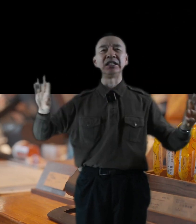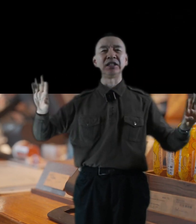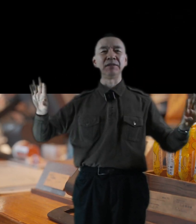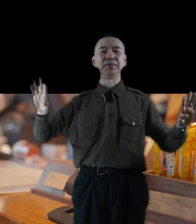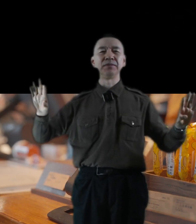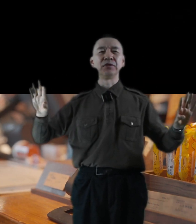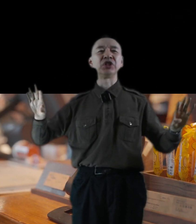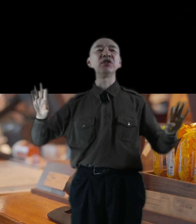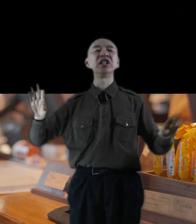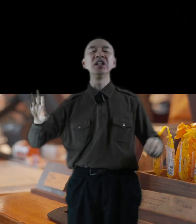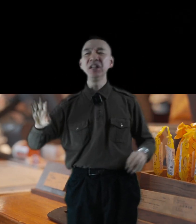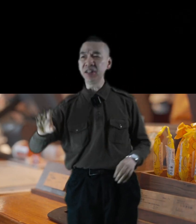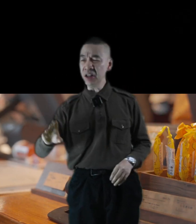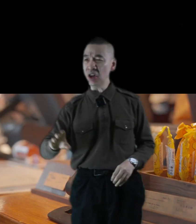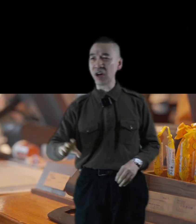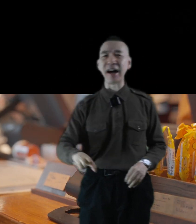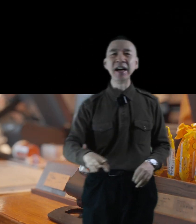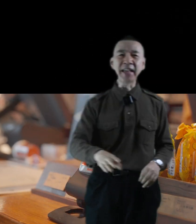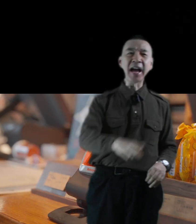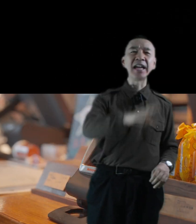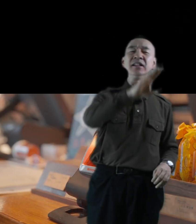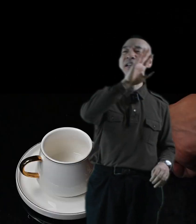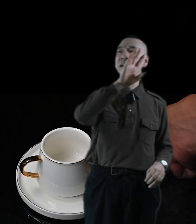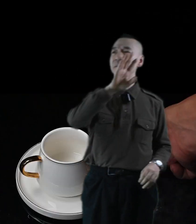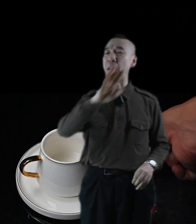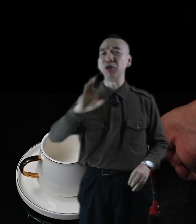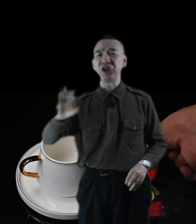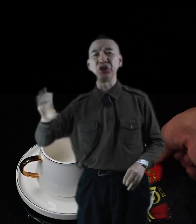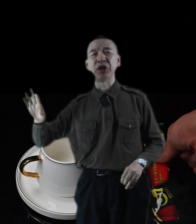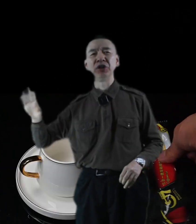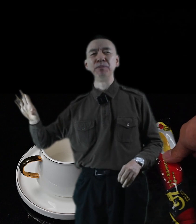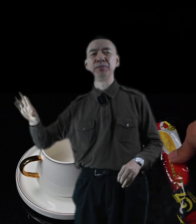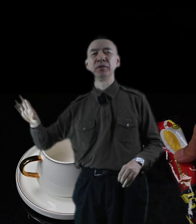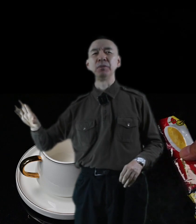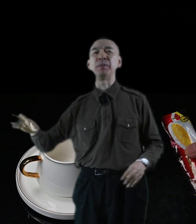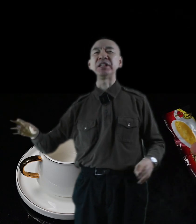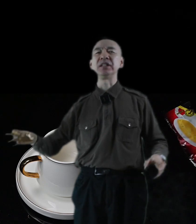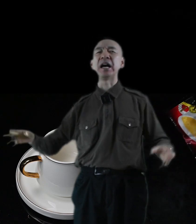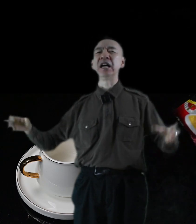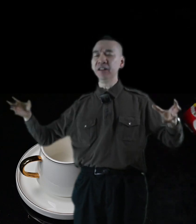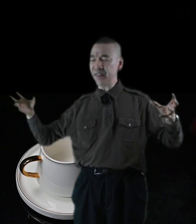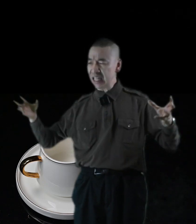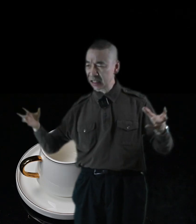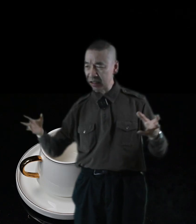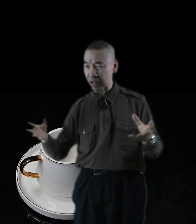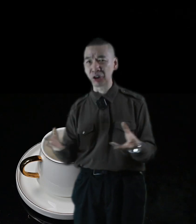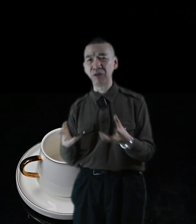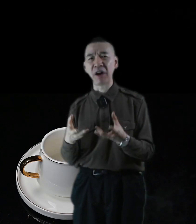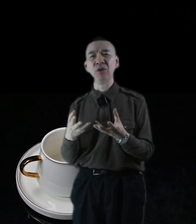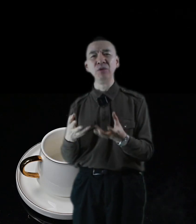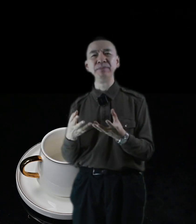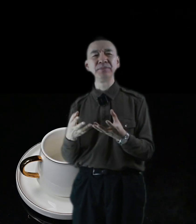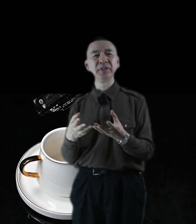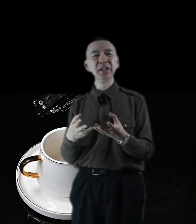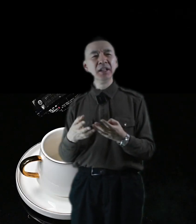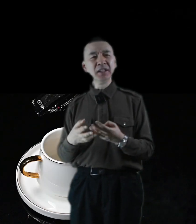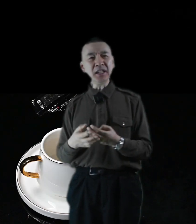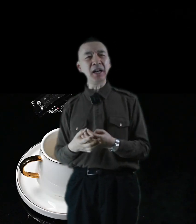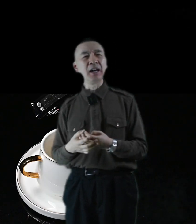自己我希望呢今后啊她还能呢保持这些传统而把自己啊非得打作成网红既然啊